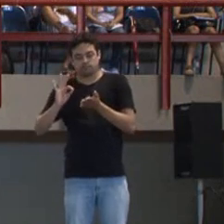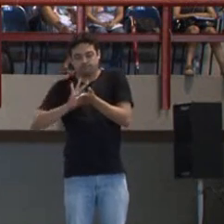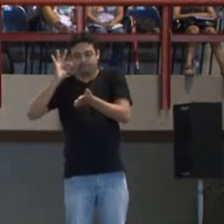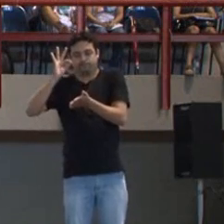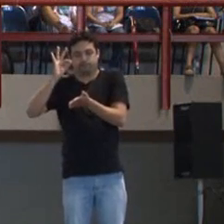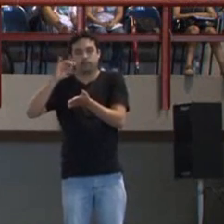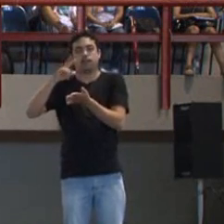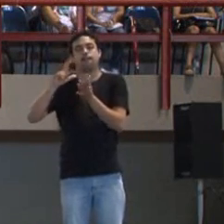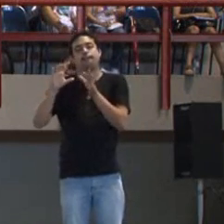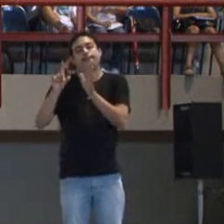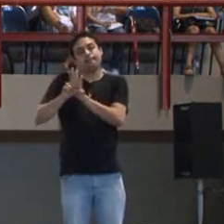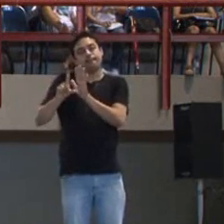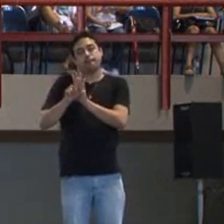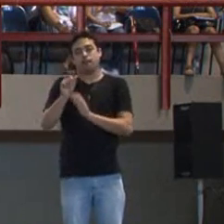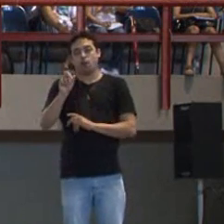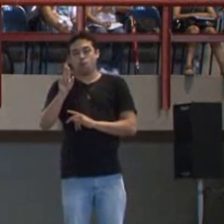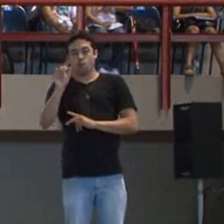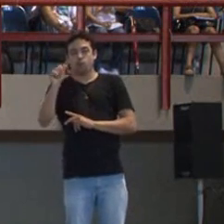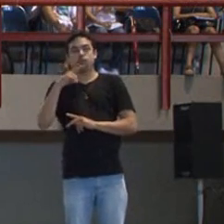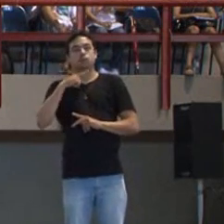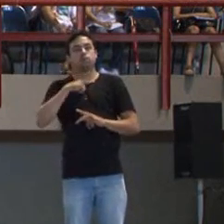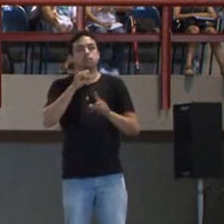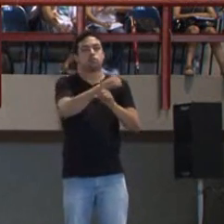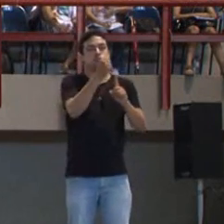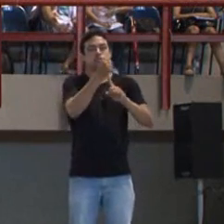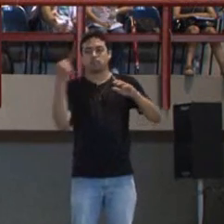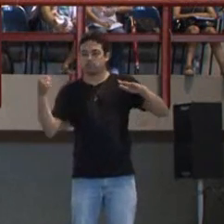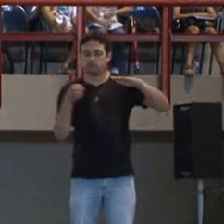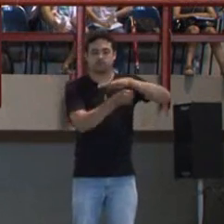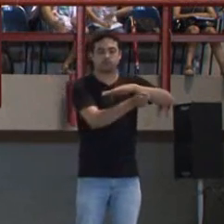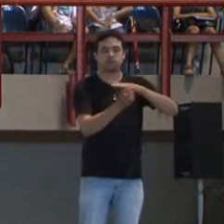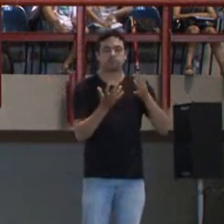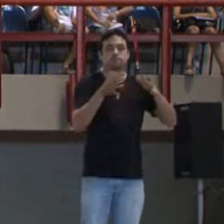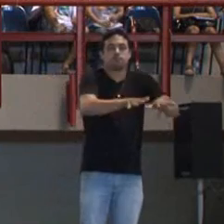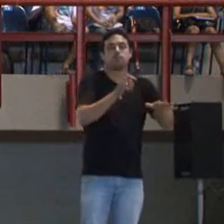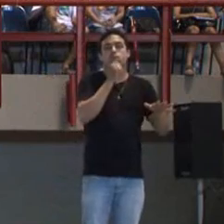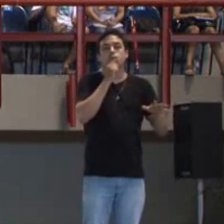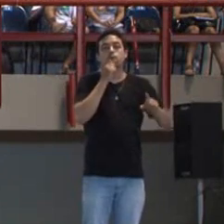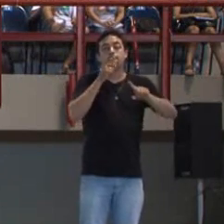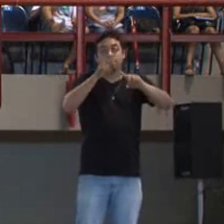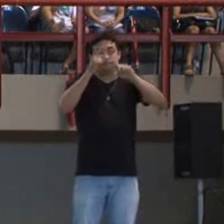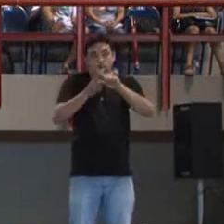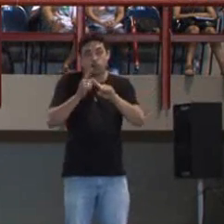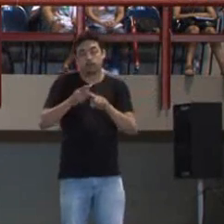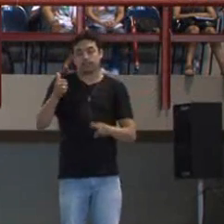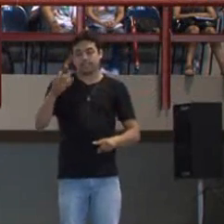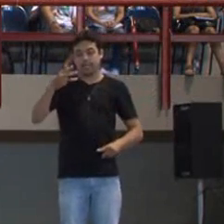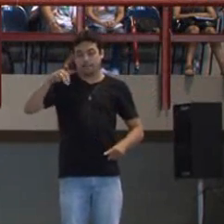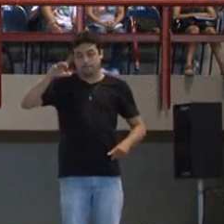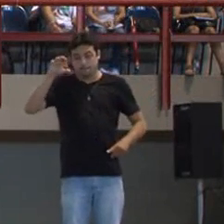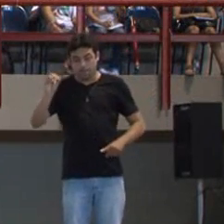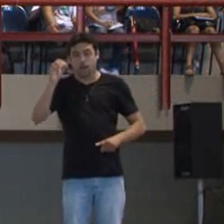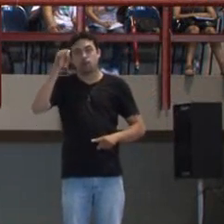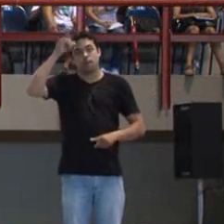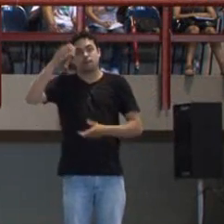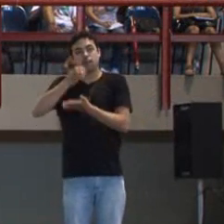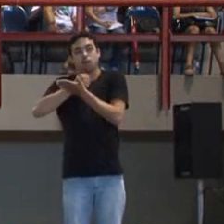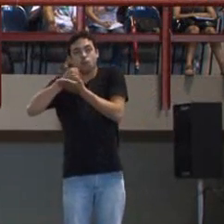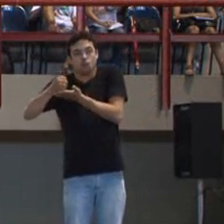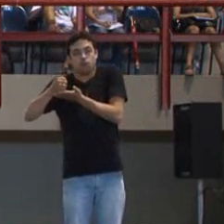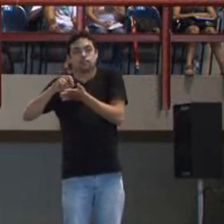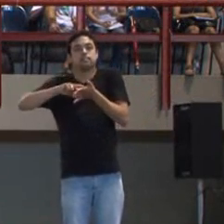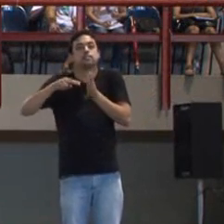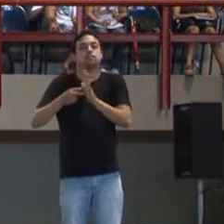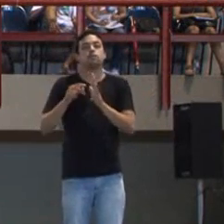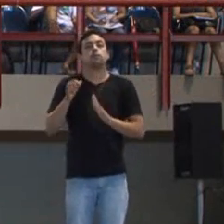na sociedade. Tanto é verdade que vocês sabem que para o 13 de maio não desaparecer da história, você sabe o